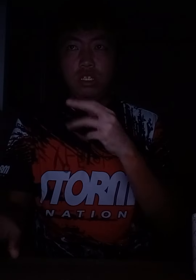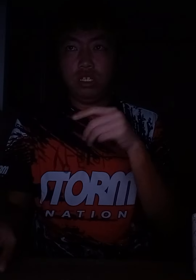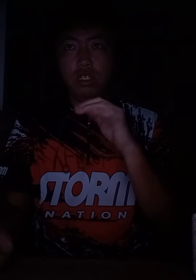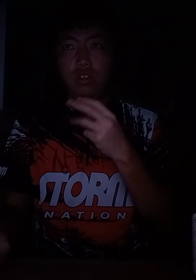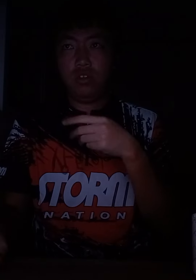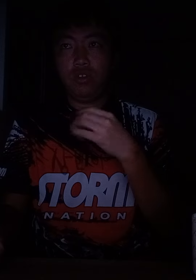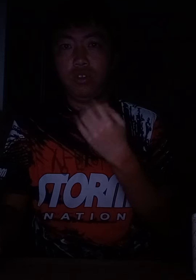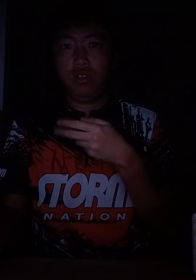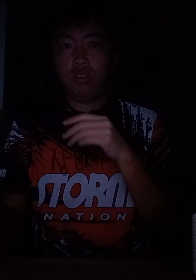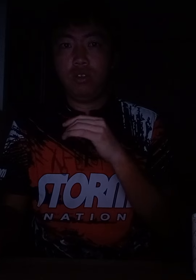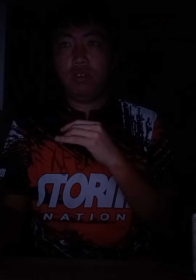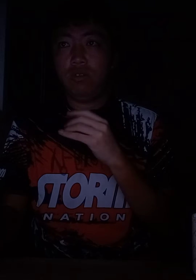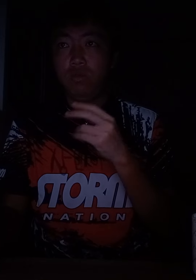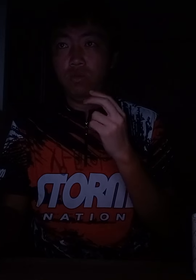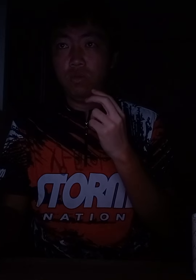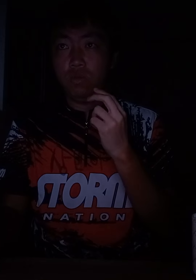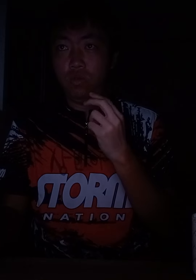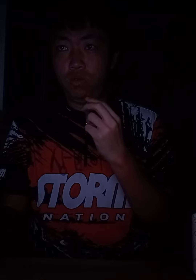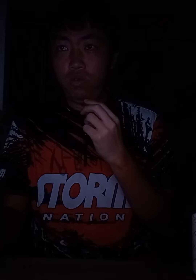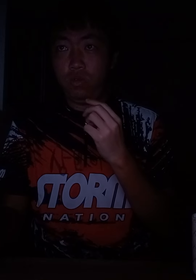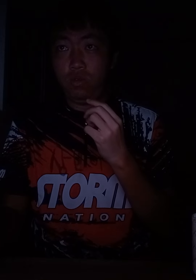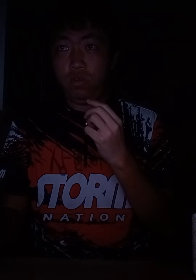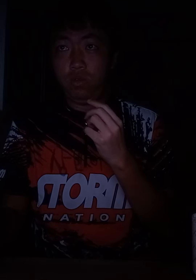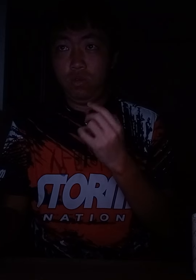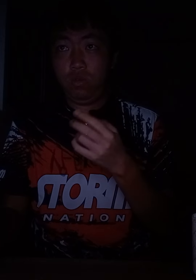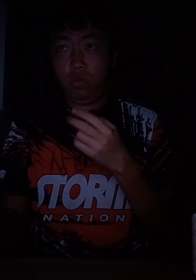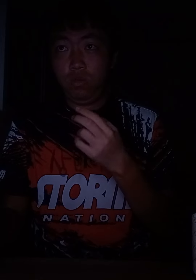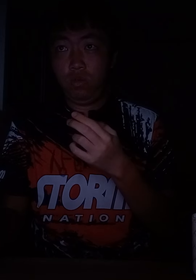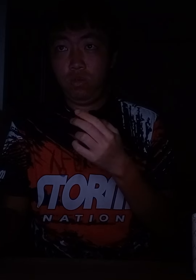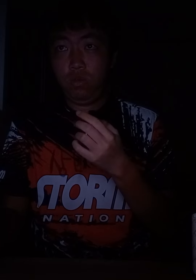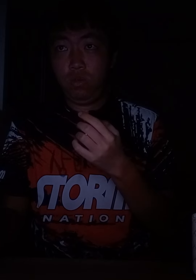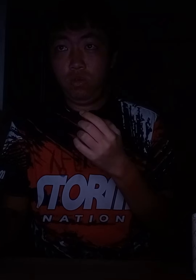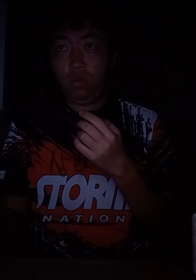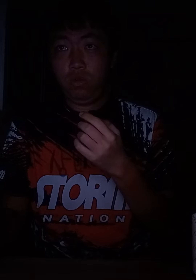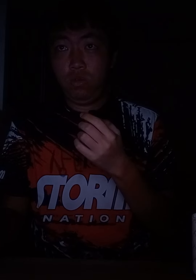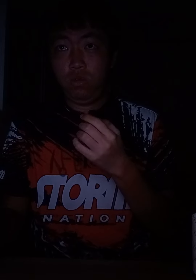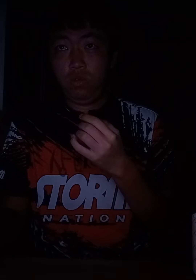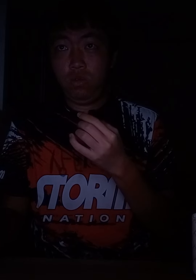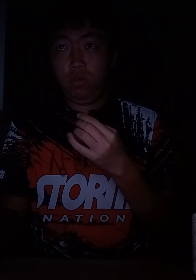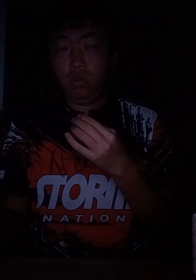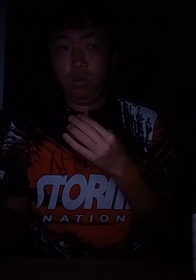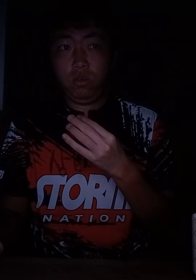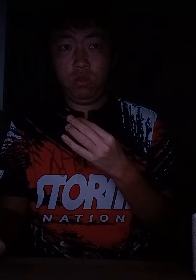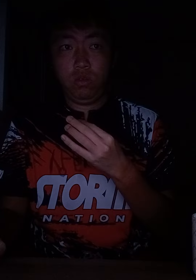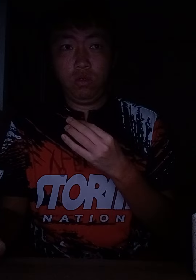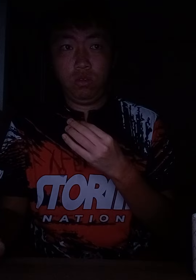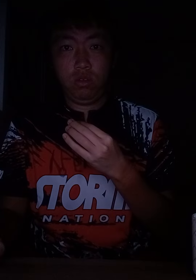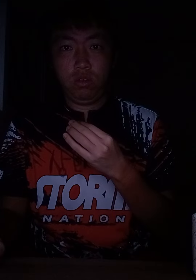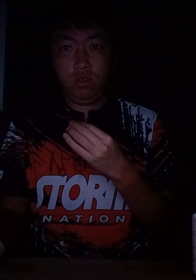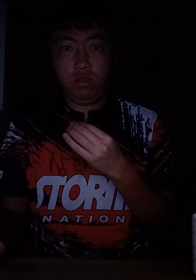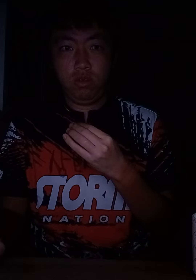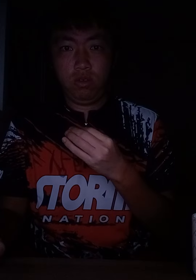높기 때문에 어딘가에 과전류가 됐다는 얘기는 어디에 이제 전기가 흐르는 분에 운전이 돼서 감전돼서